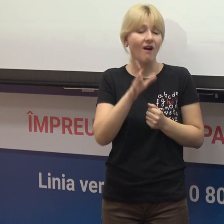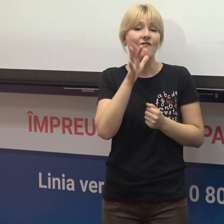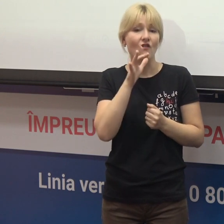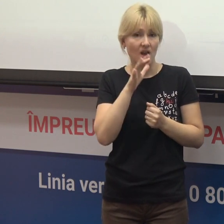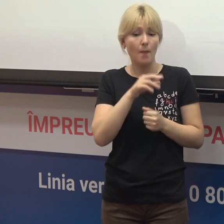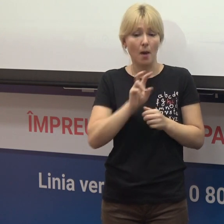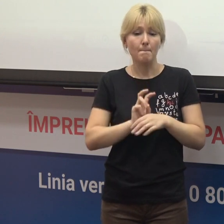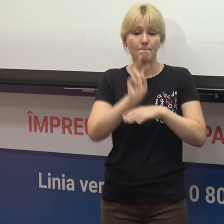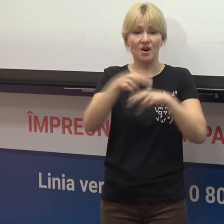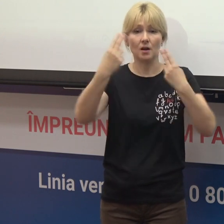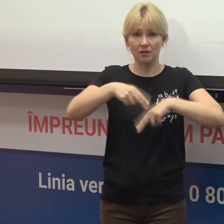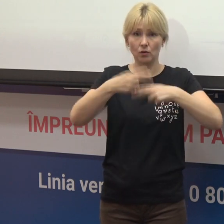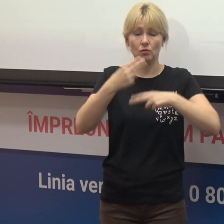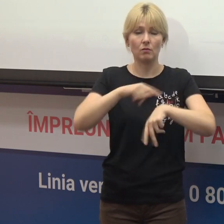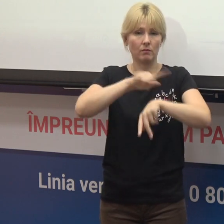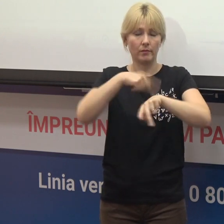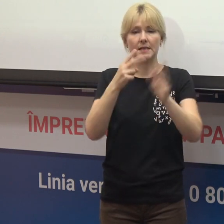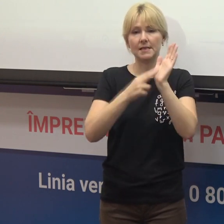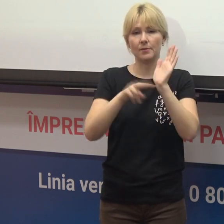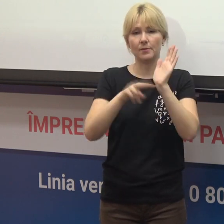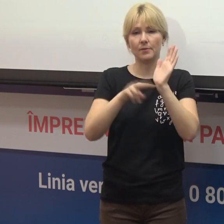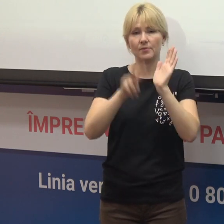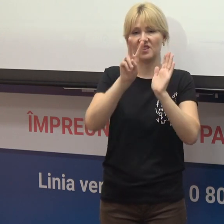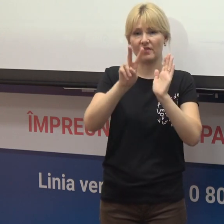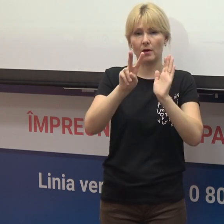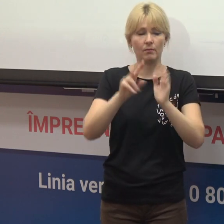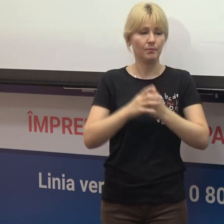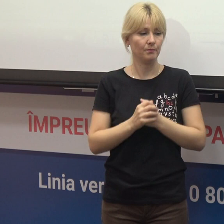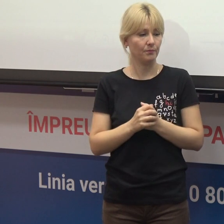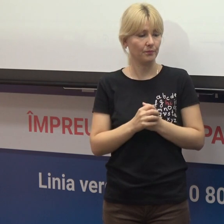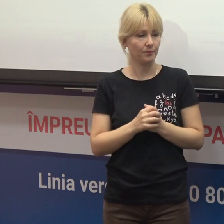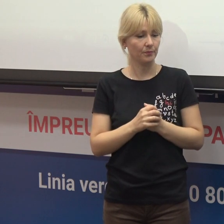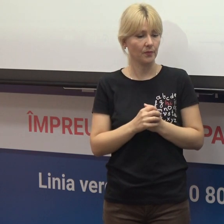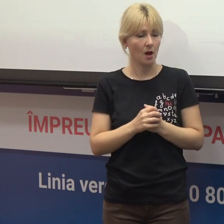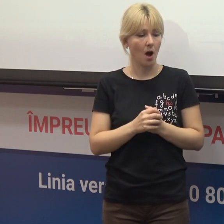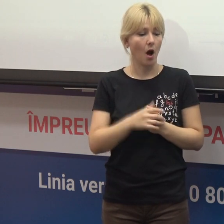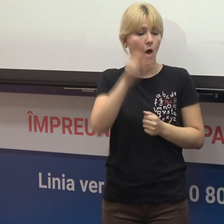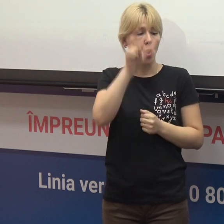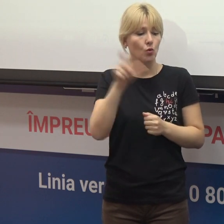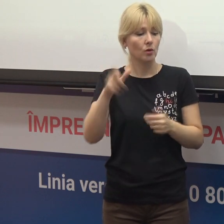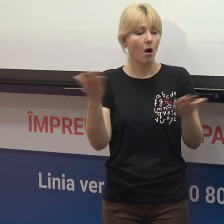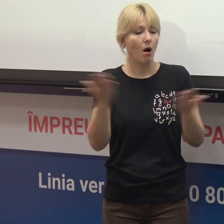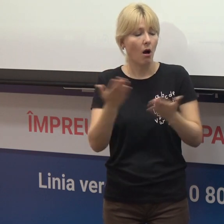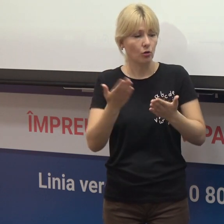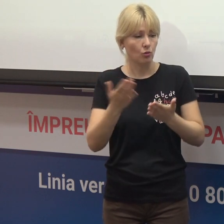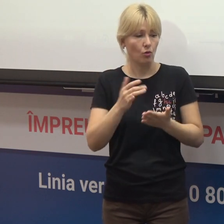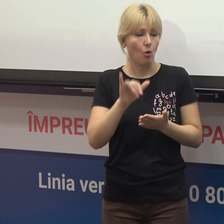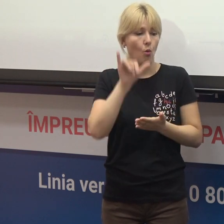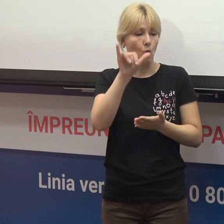frontierei de stat, cu valabilitate de 72 de ore. Deci persoanele care dețin